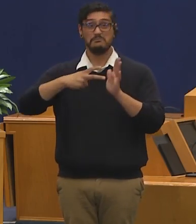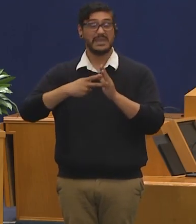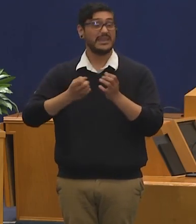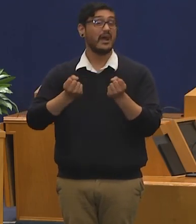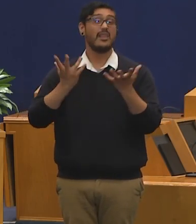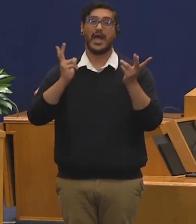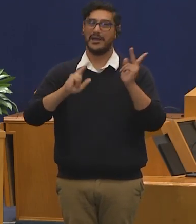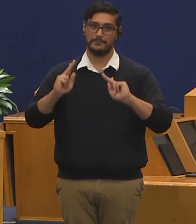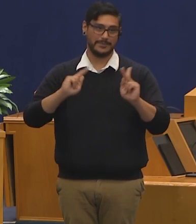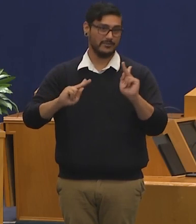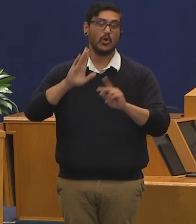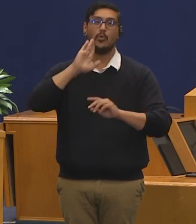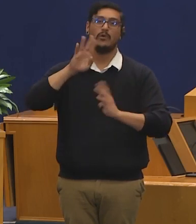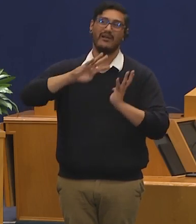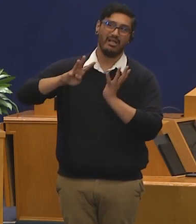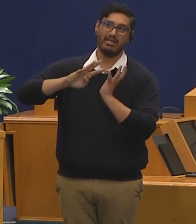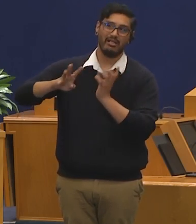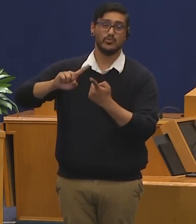Ahora,